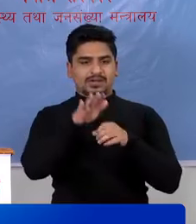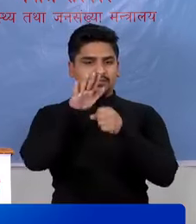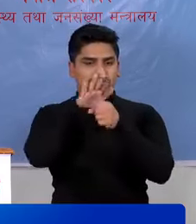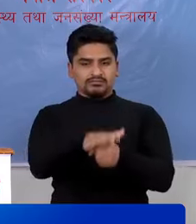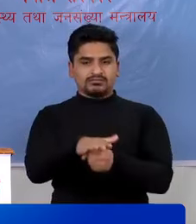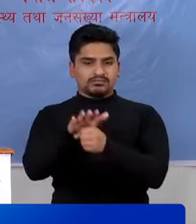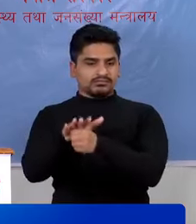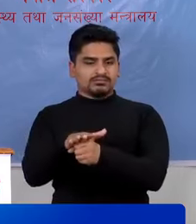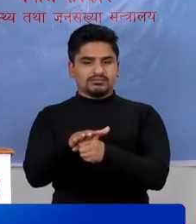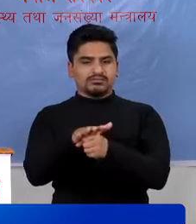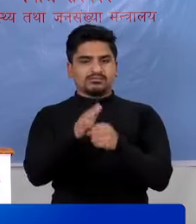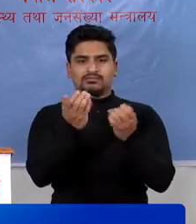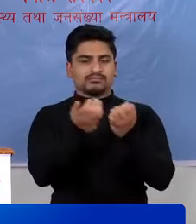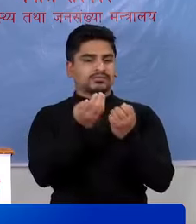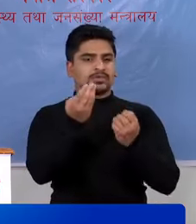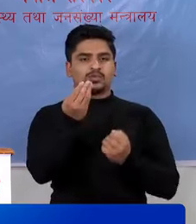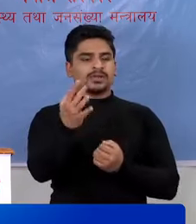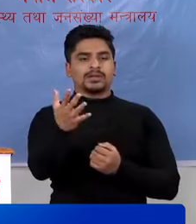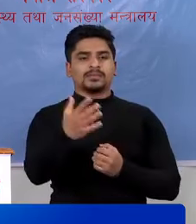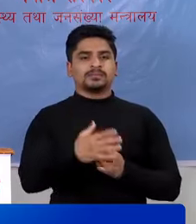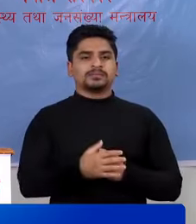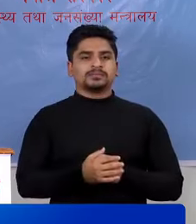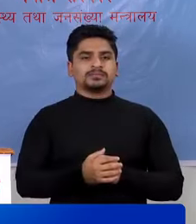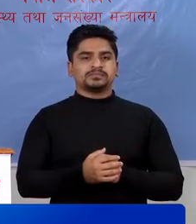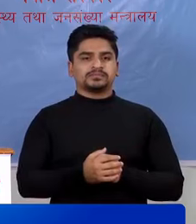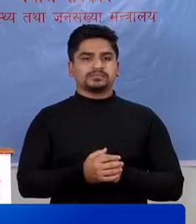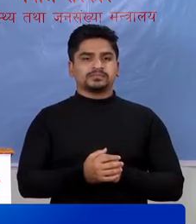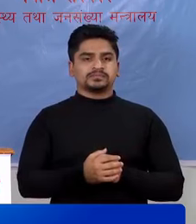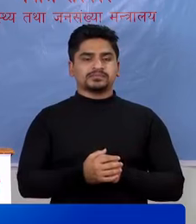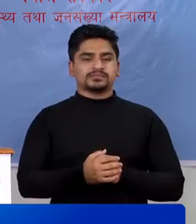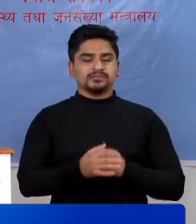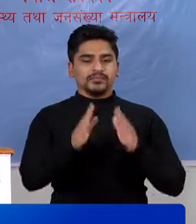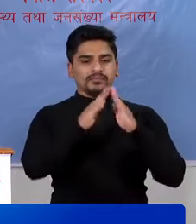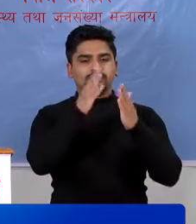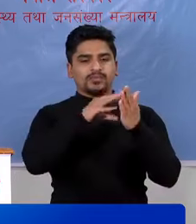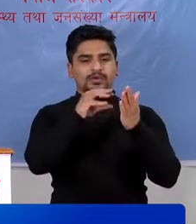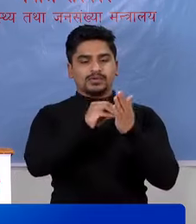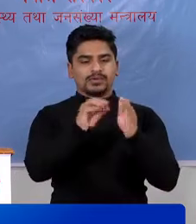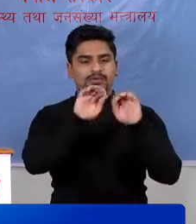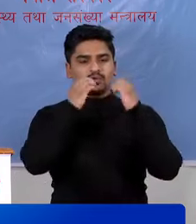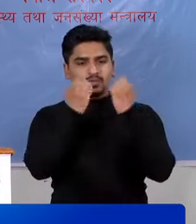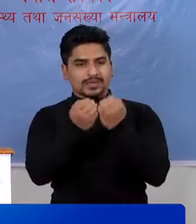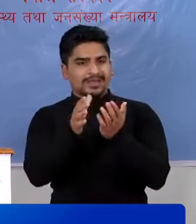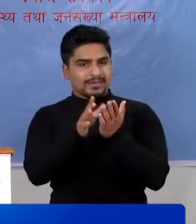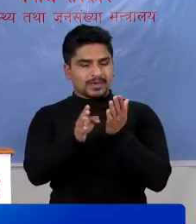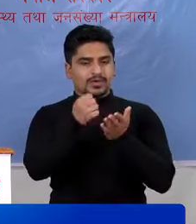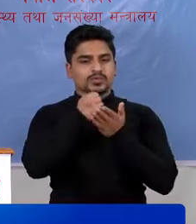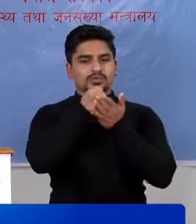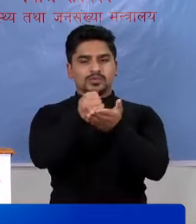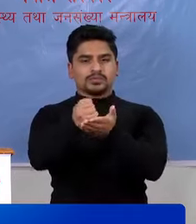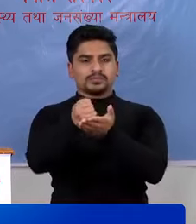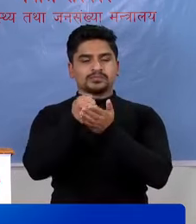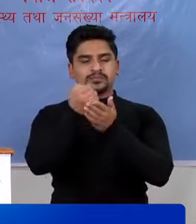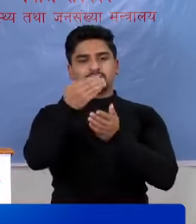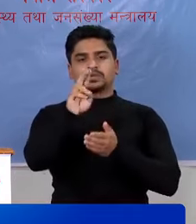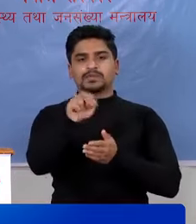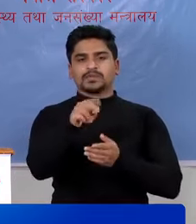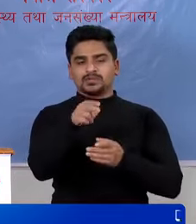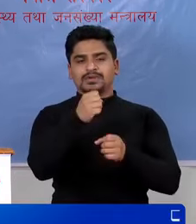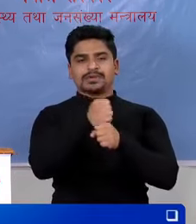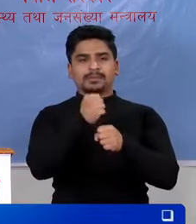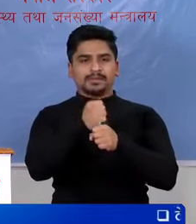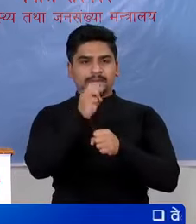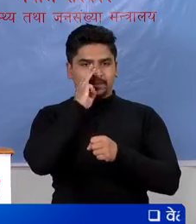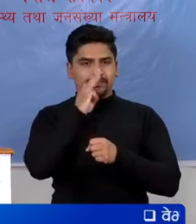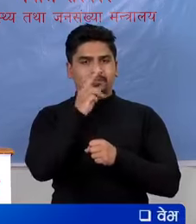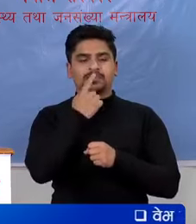र विवेत पुन वेभार गर्नु हुदाई न परिवार र सम्मधाय बाट सयक हुनु कर्छा यो कार्रे मा